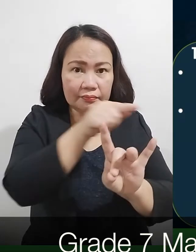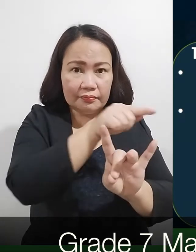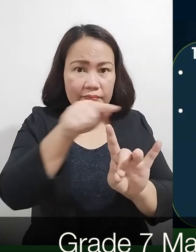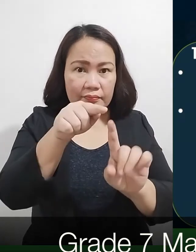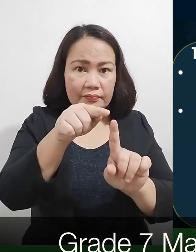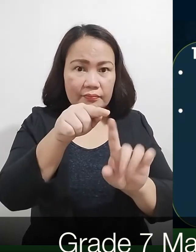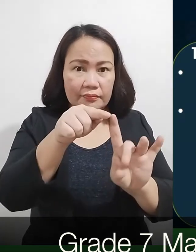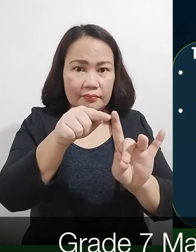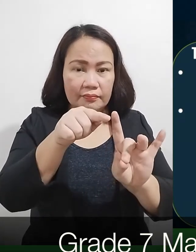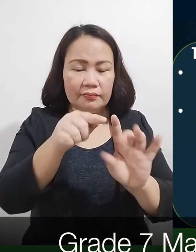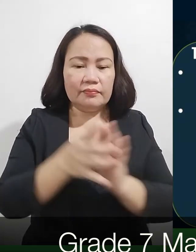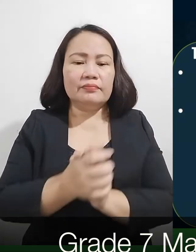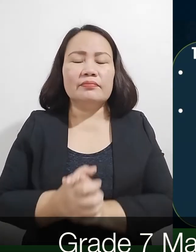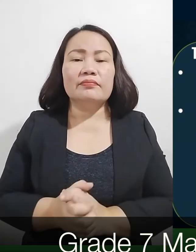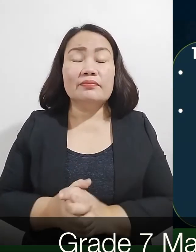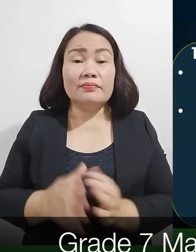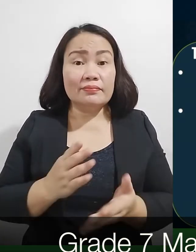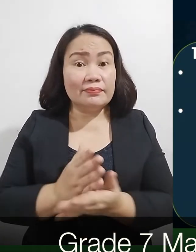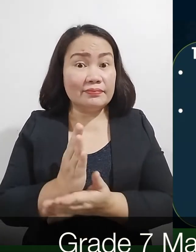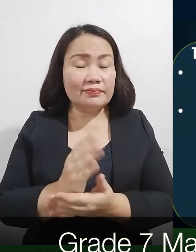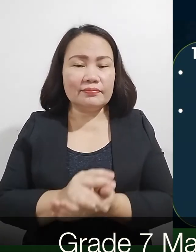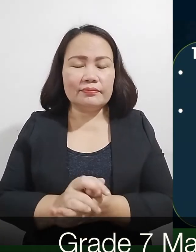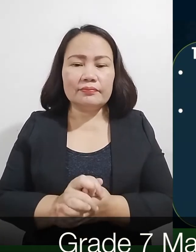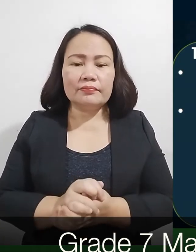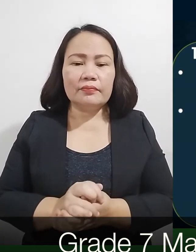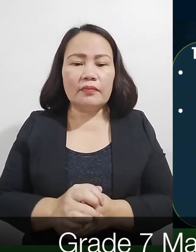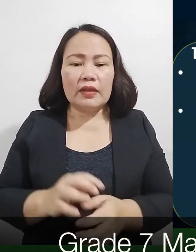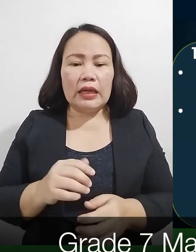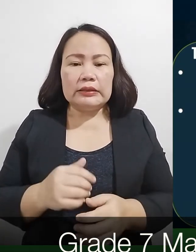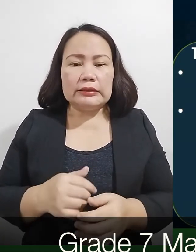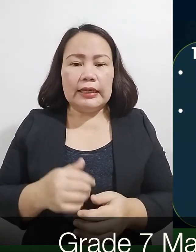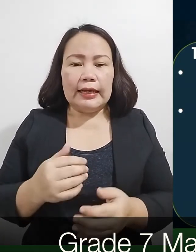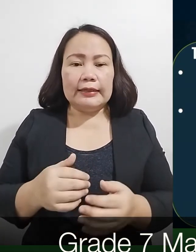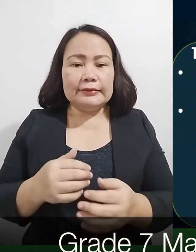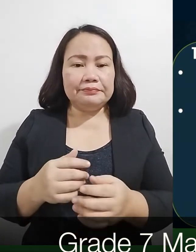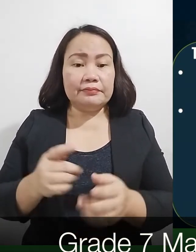So, dun sa dalawang digits. Alright,